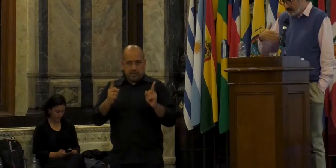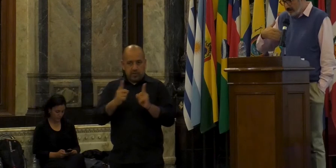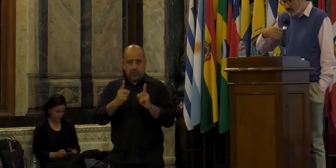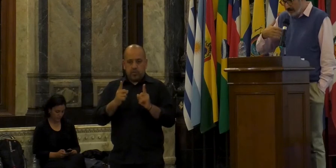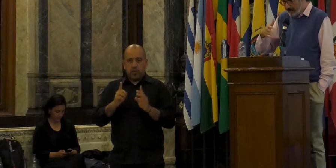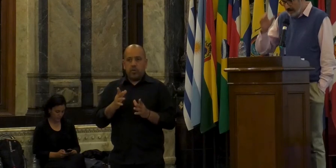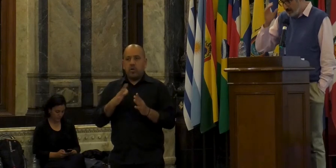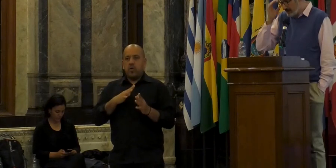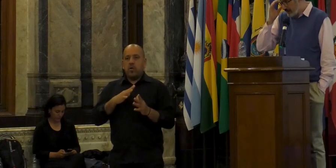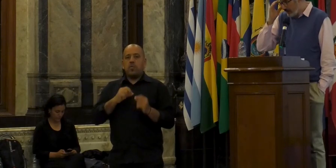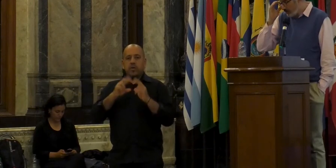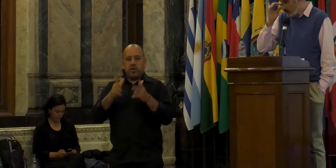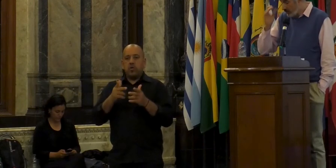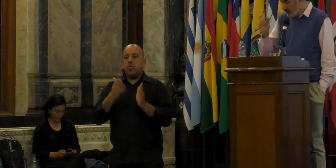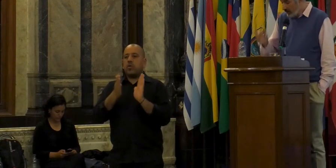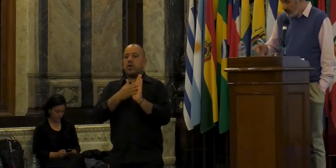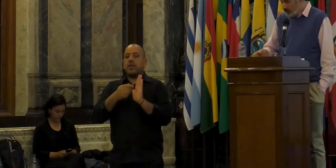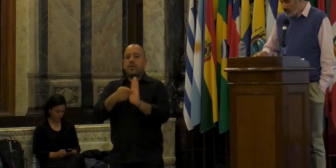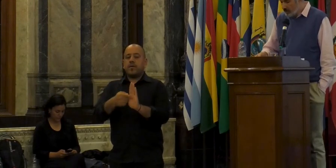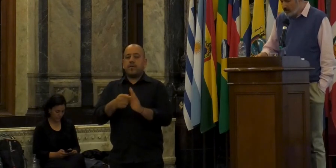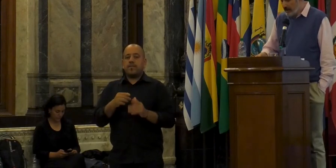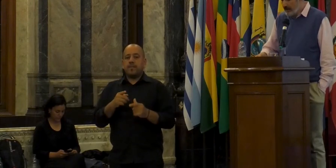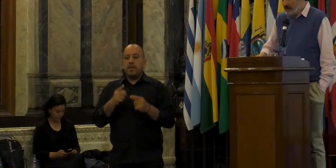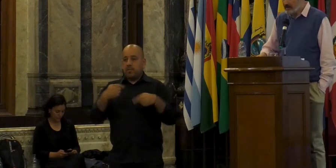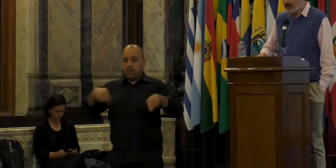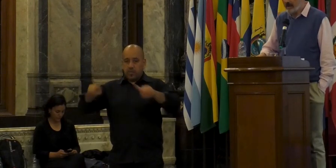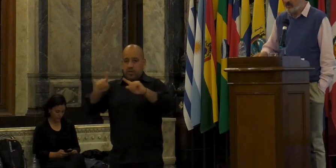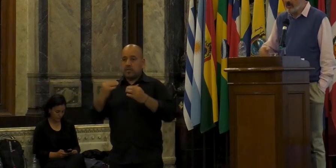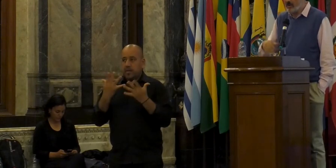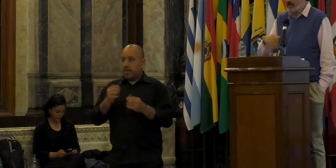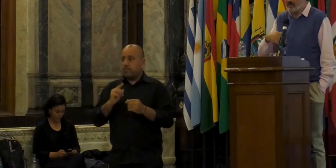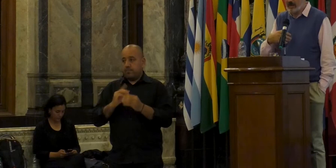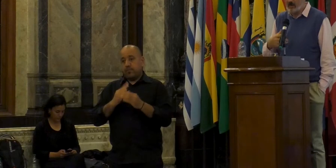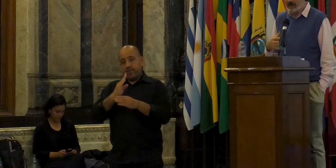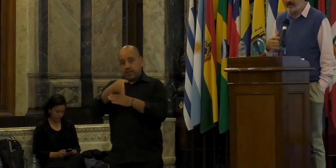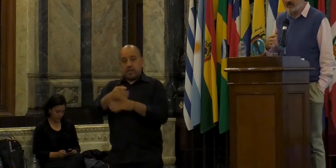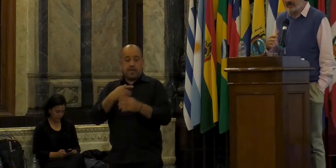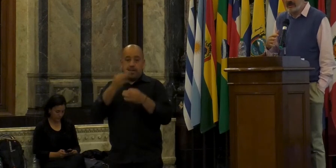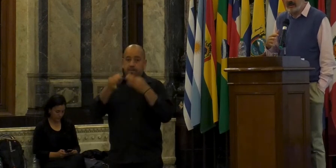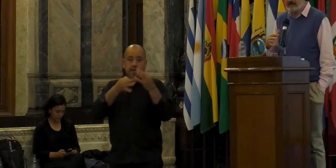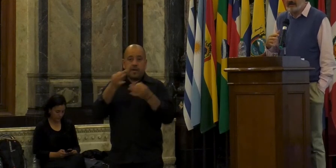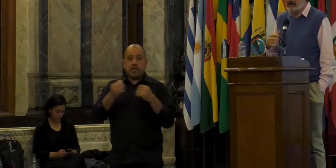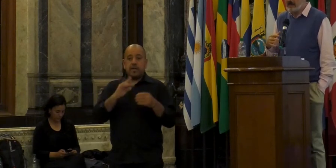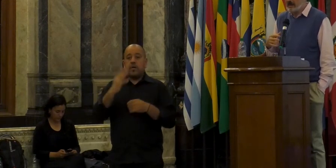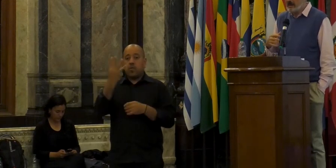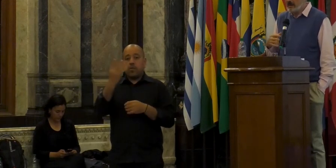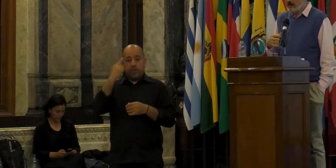esta parte, lo voy a dejar más que nada como sugerencias y explicar un poco cada una de estas cuatro